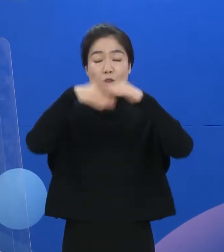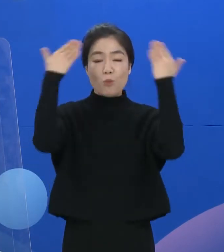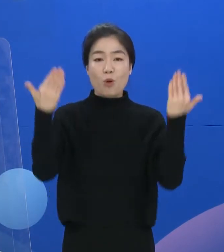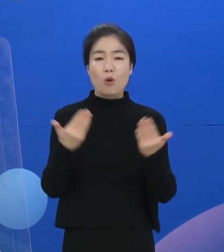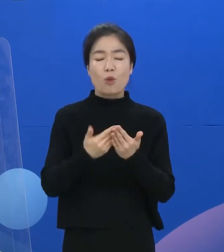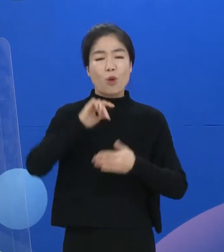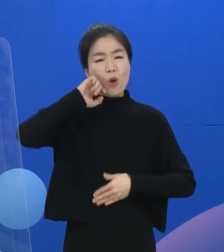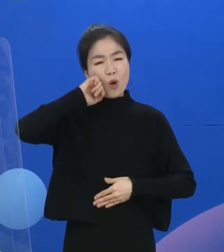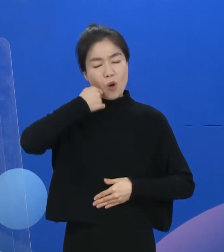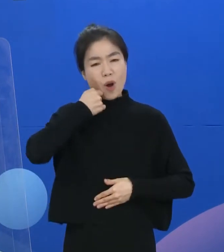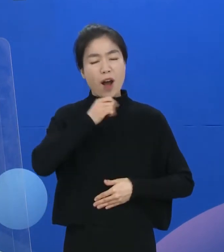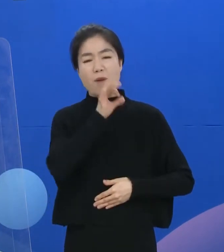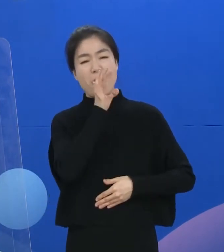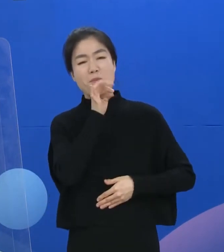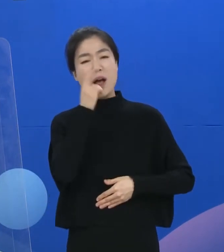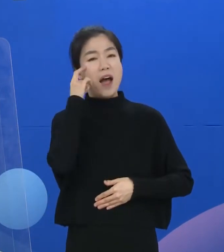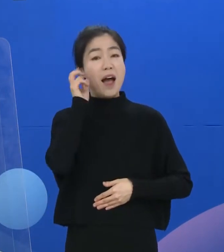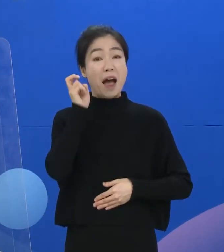대해 말씀드리겠습니다